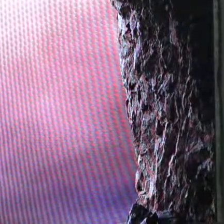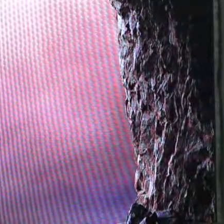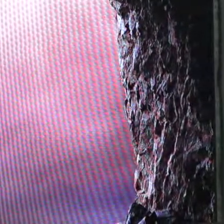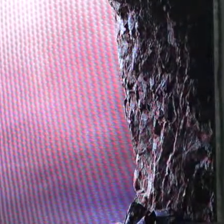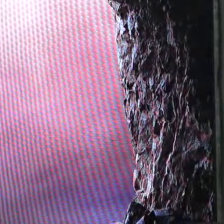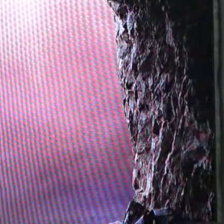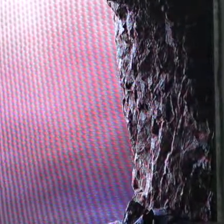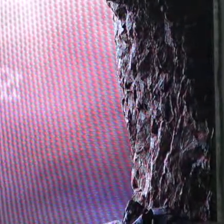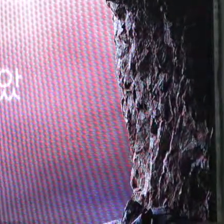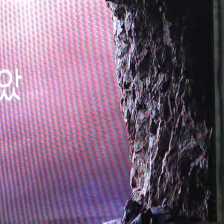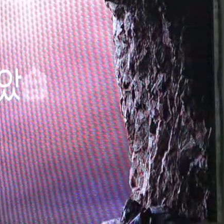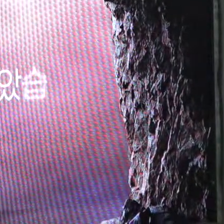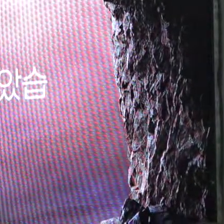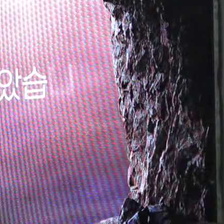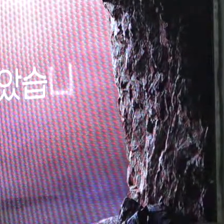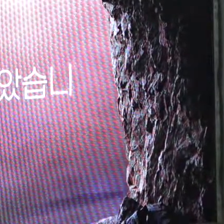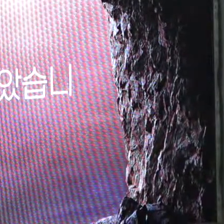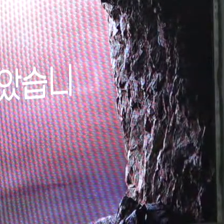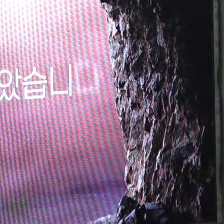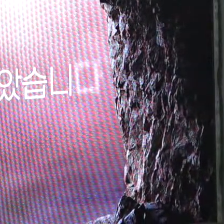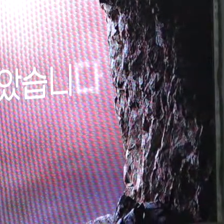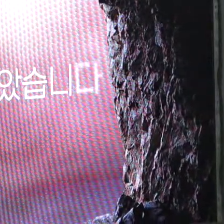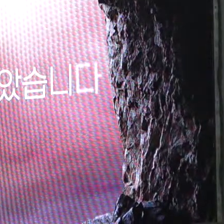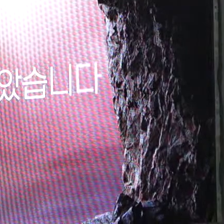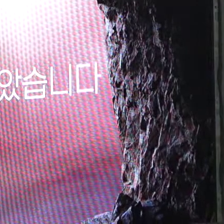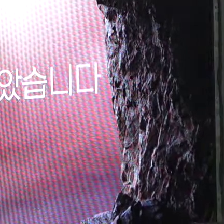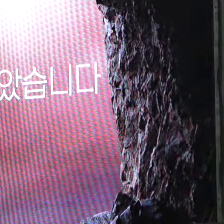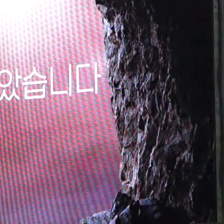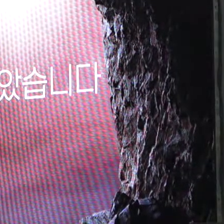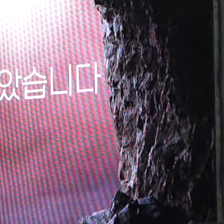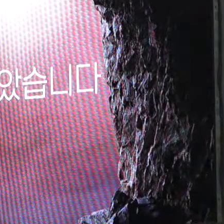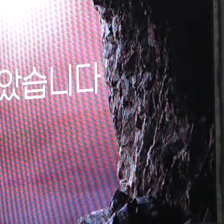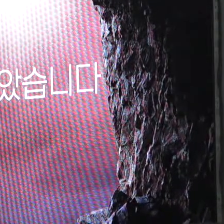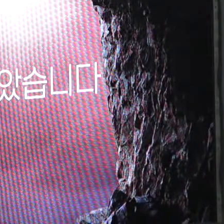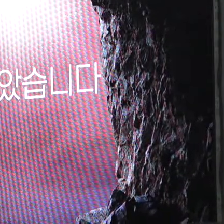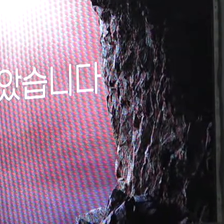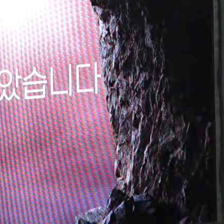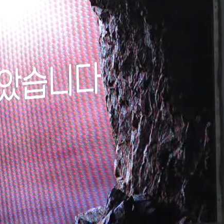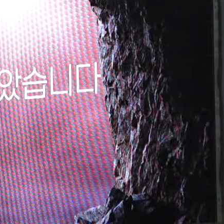무덤에서 끝을 보았습니다.